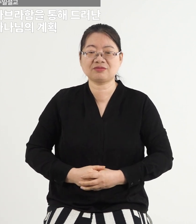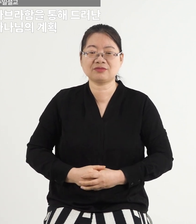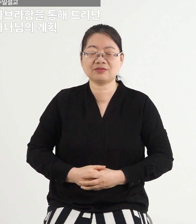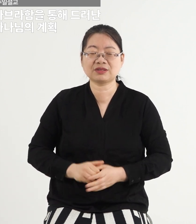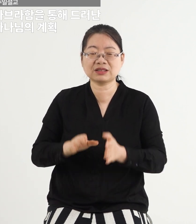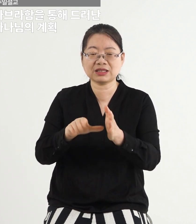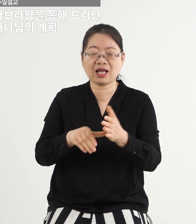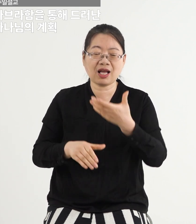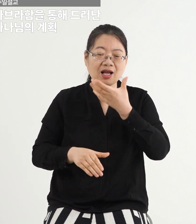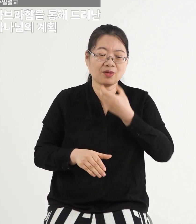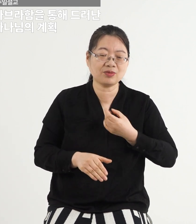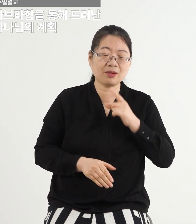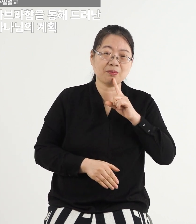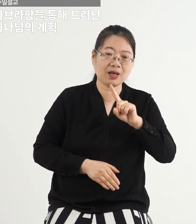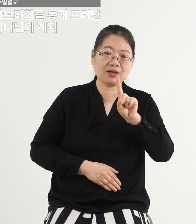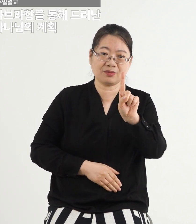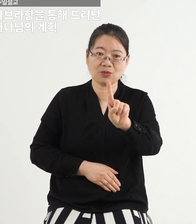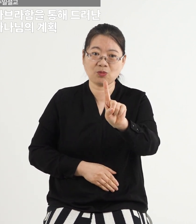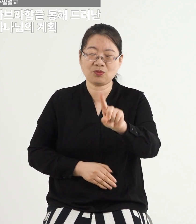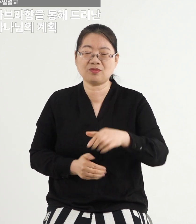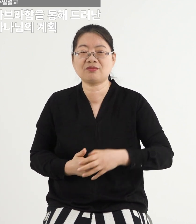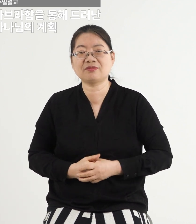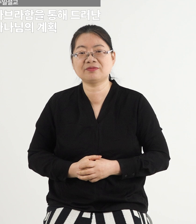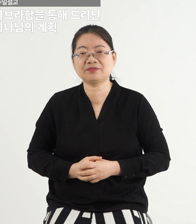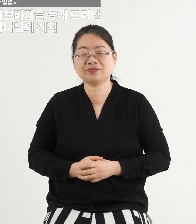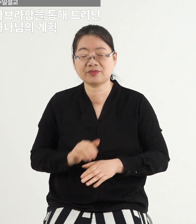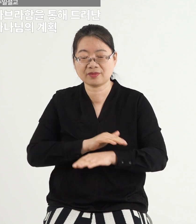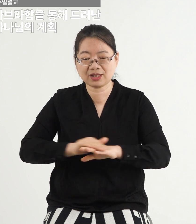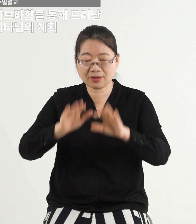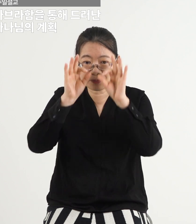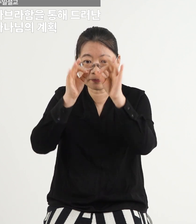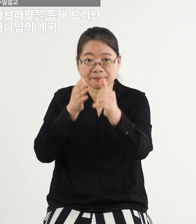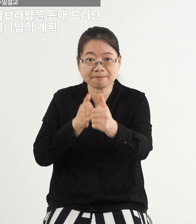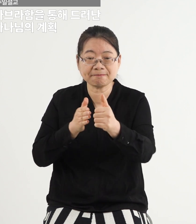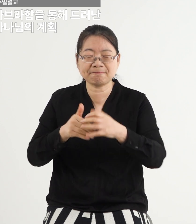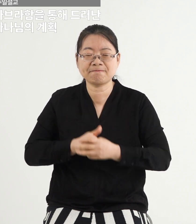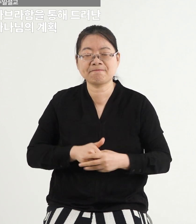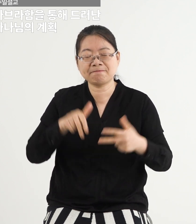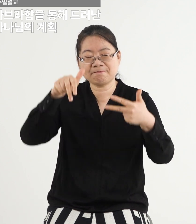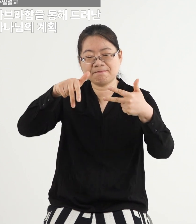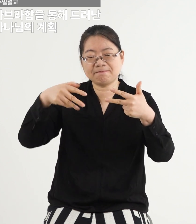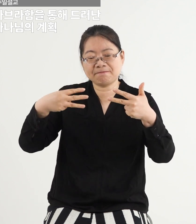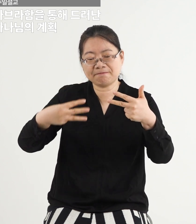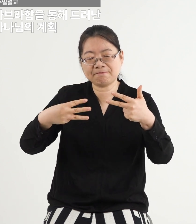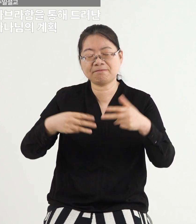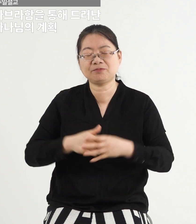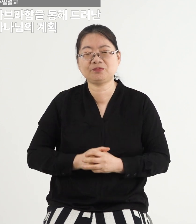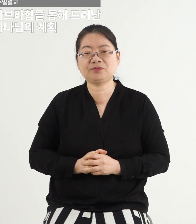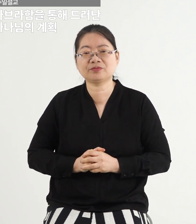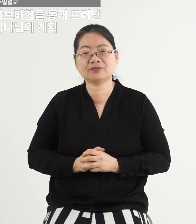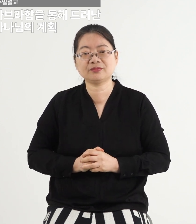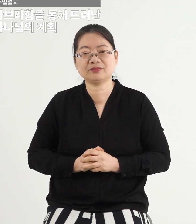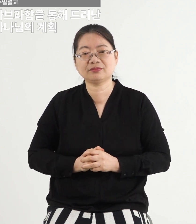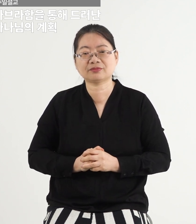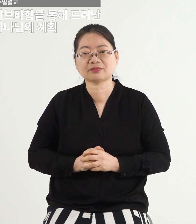이때 아브라함이 뭘 했는지 아세요? 잘 보세요. 7절.